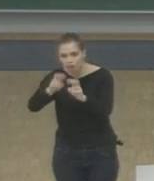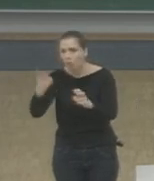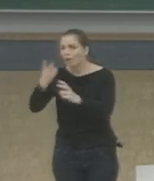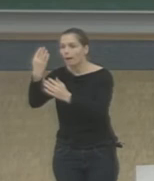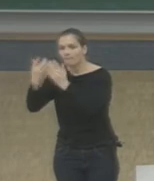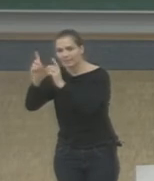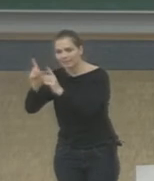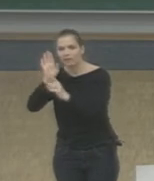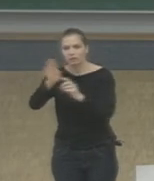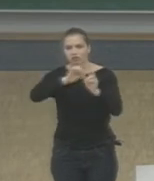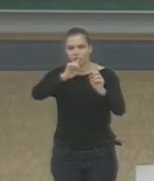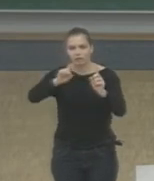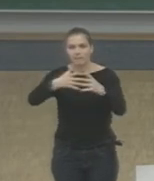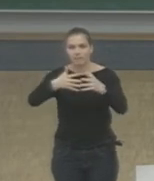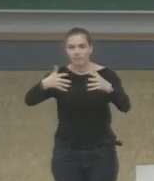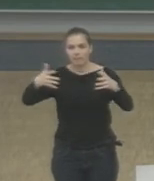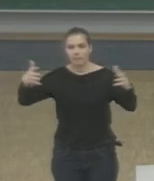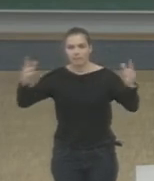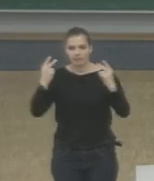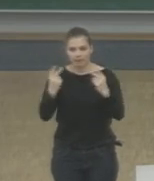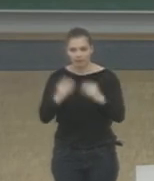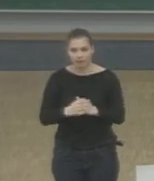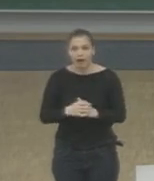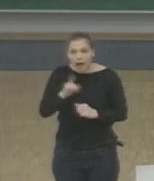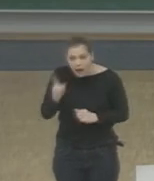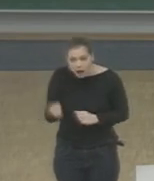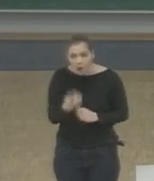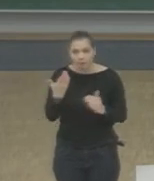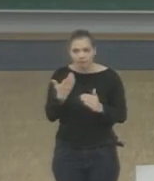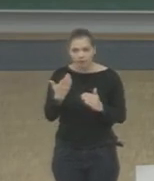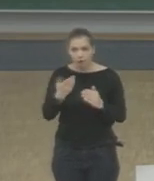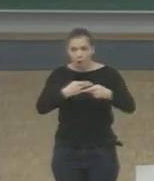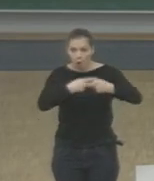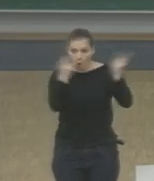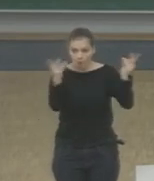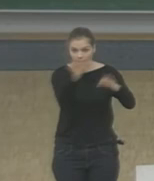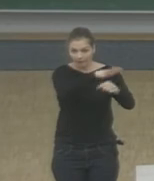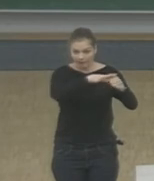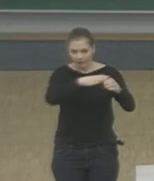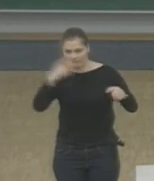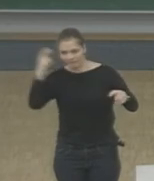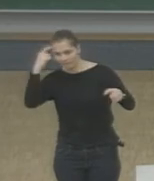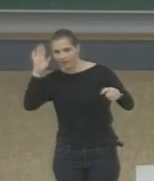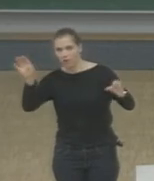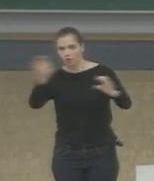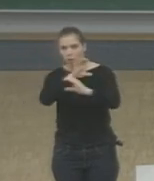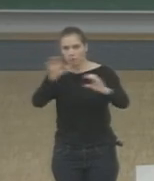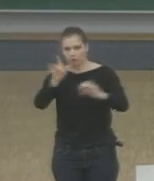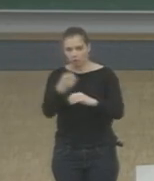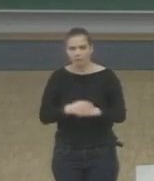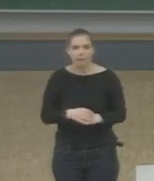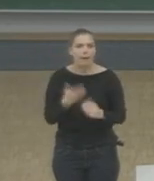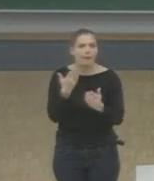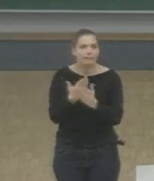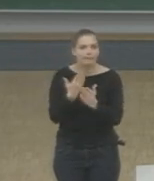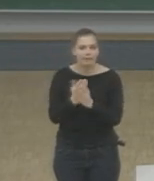Didaktik und andererseits auch in der Kommunikation zwischen Öffentlichkeit und Wissenschaft. Denken Sie etwa an die Kennzahlen aus